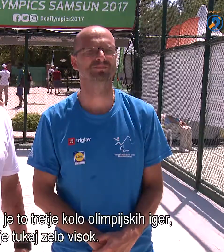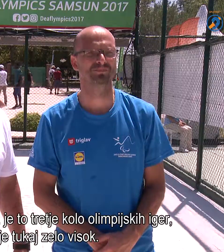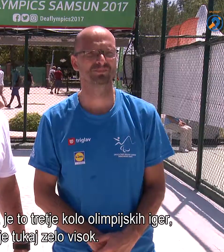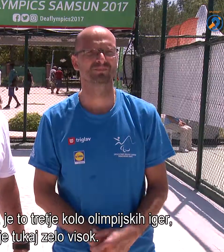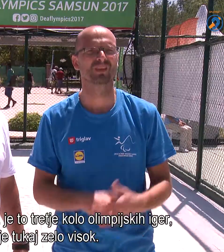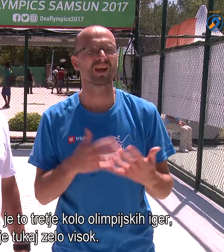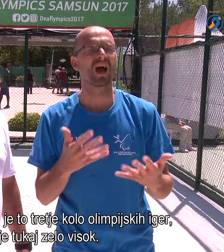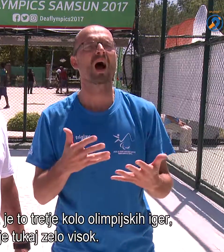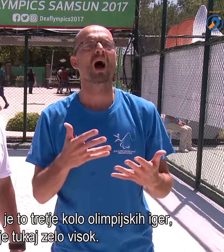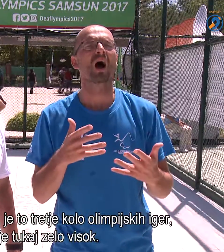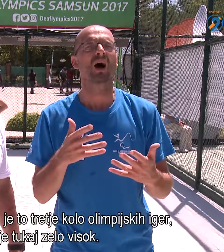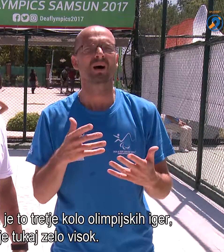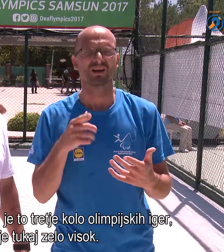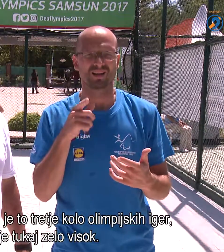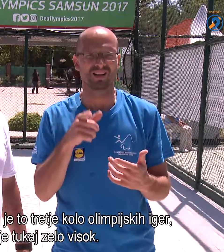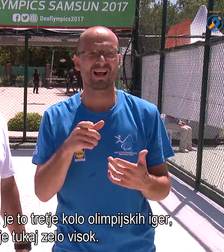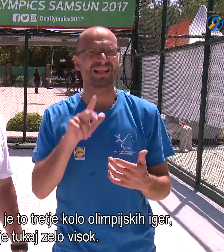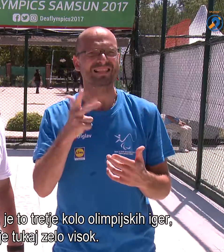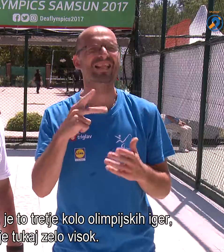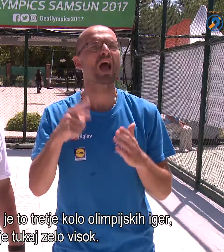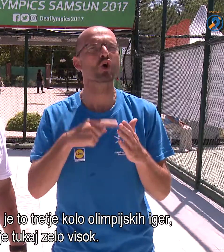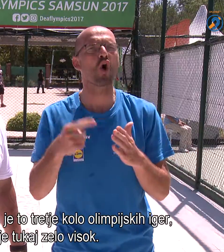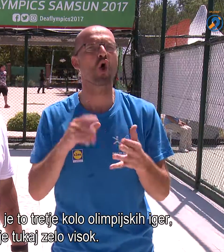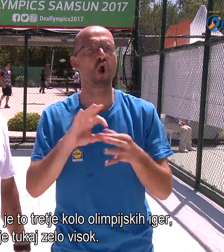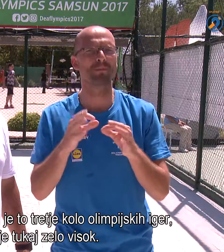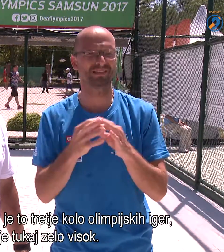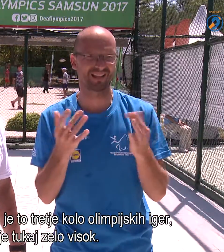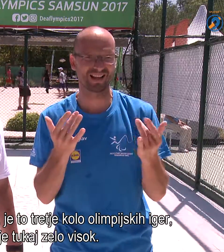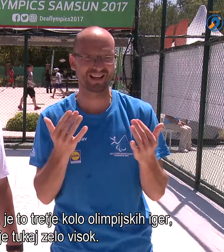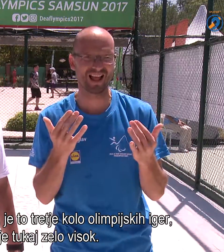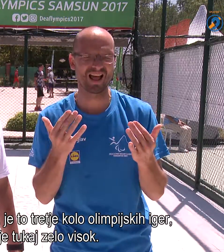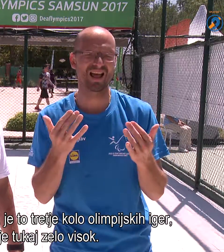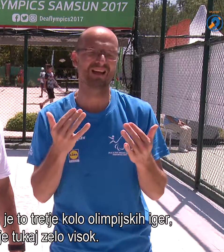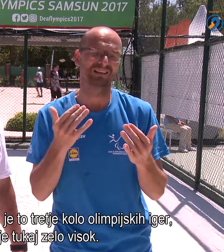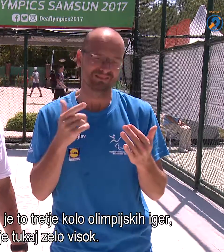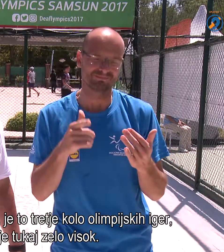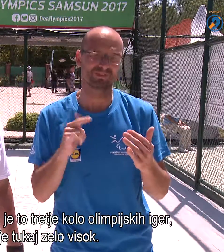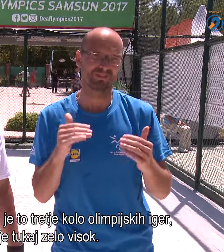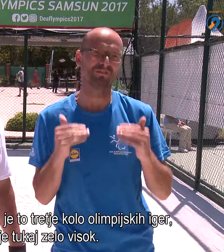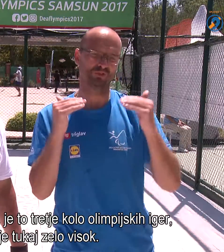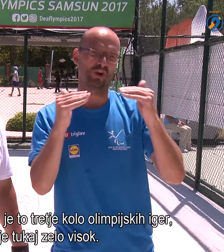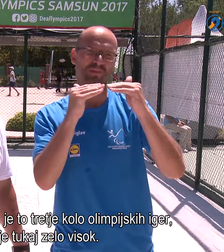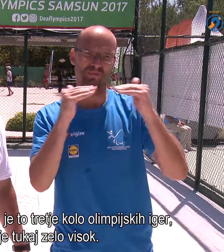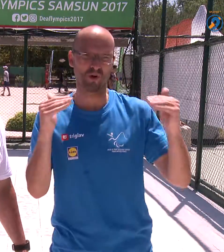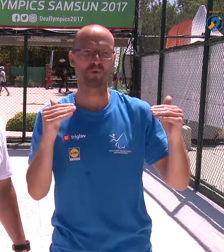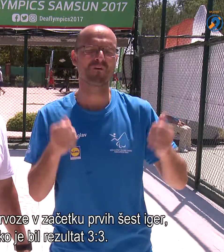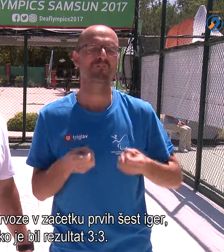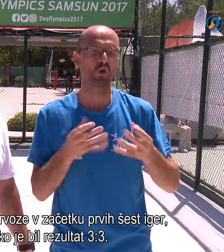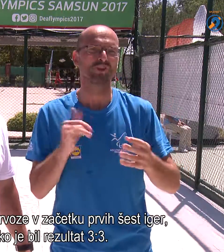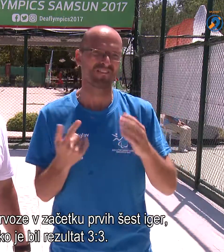Torej, kot smo lahko videli, to je tretje kolo olimpijskih iger, vložek je tukaj že zelo visok. Videli smo